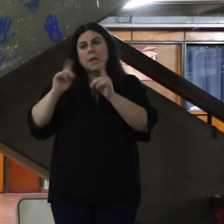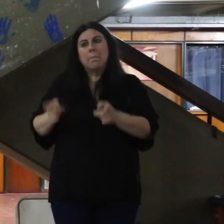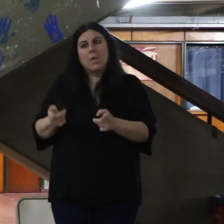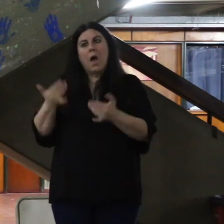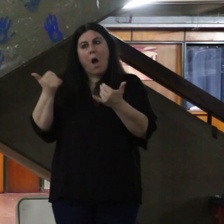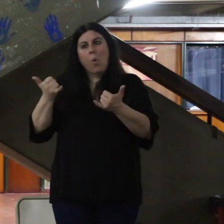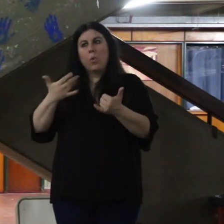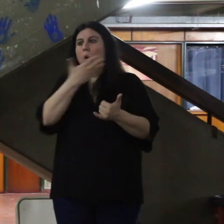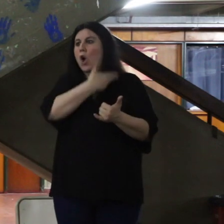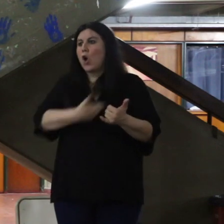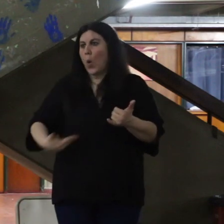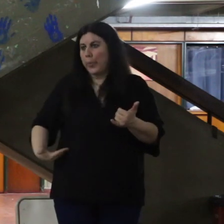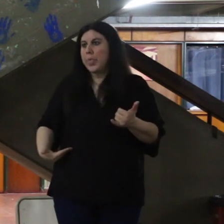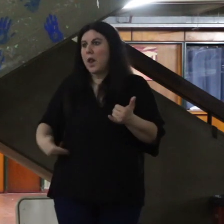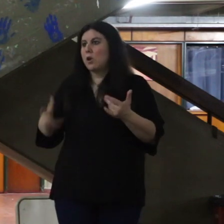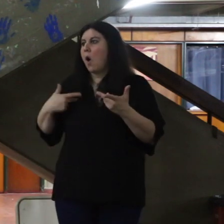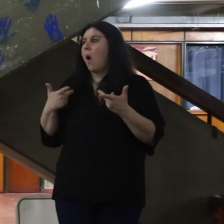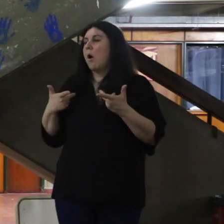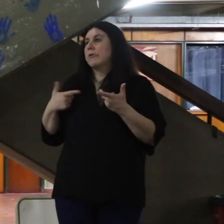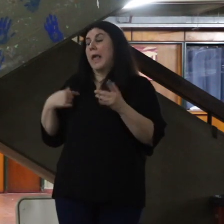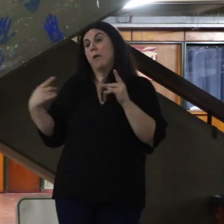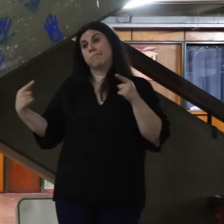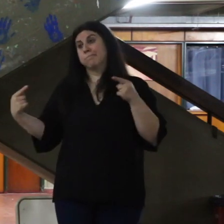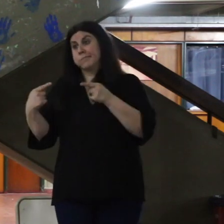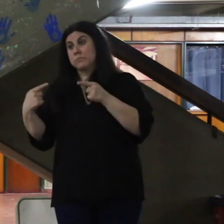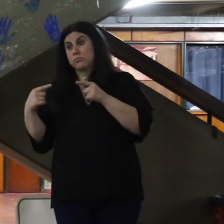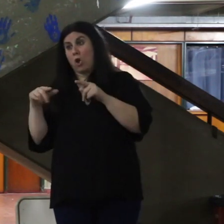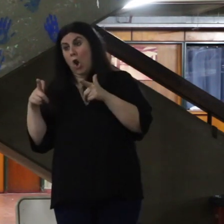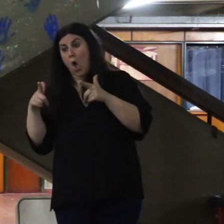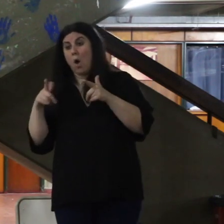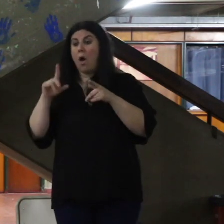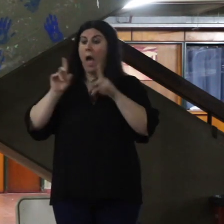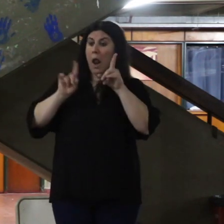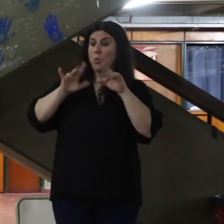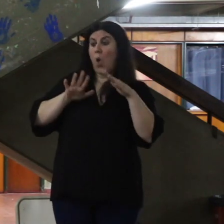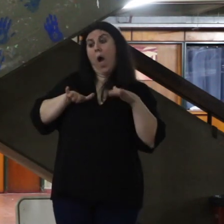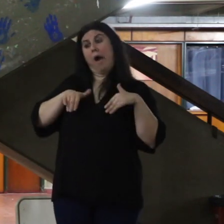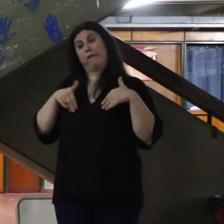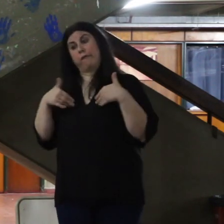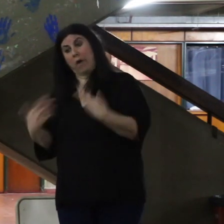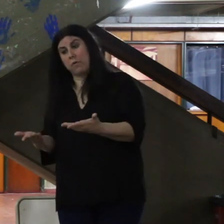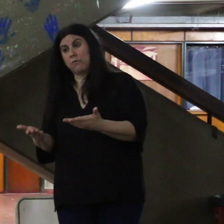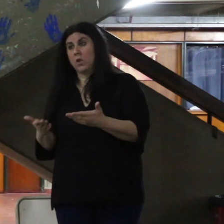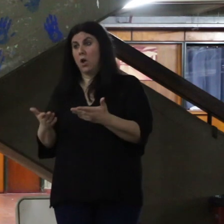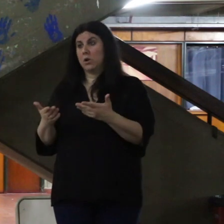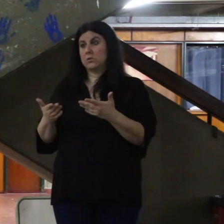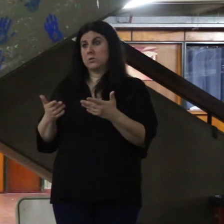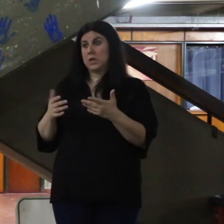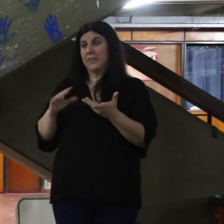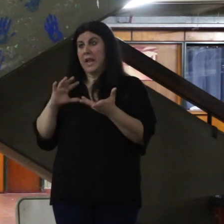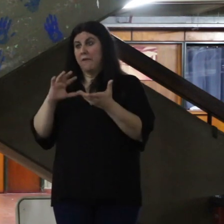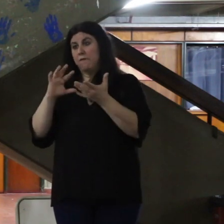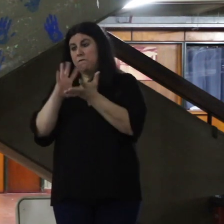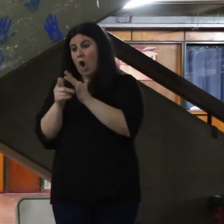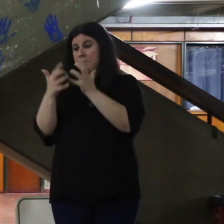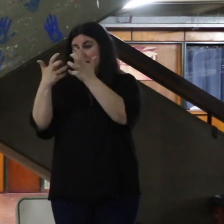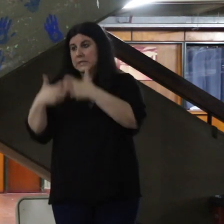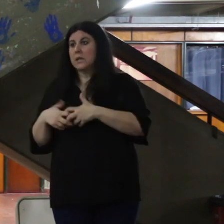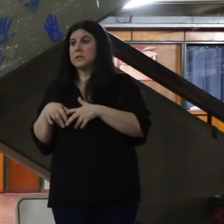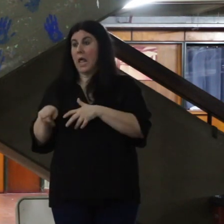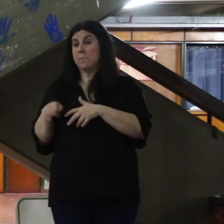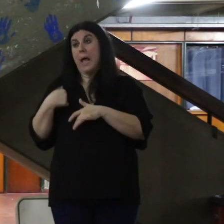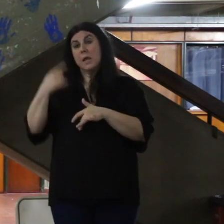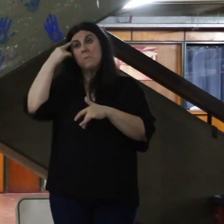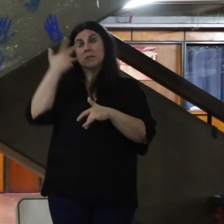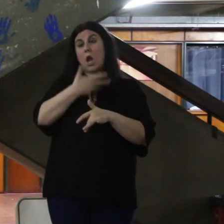disputa a ese neoliberalismo. Tuvimos otros que lo profundizaron, que encuentran que esa es la